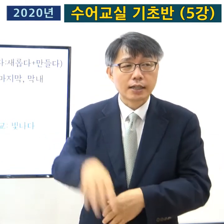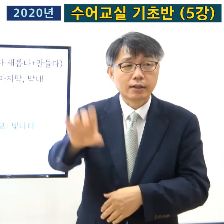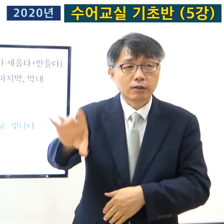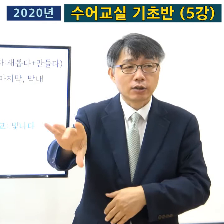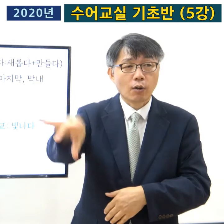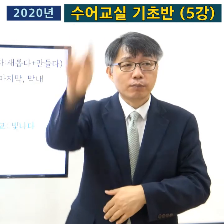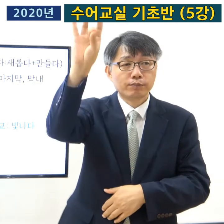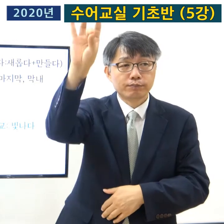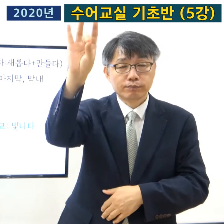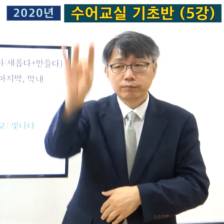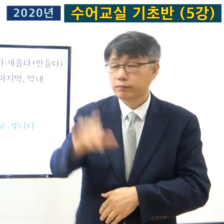이거는 처음,